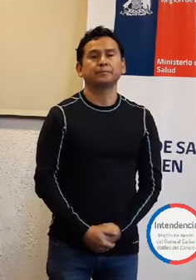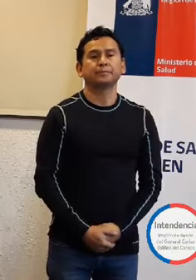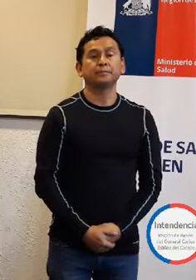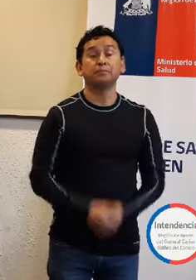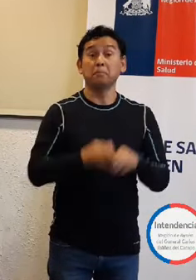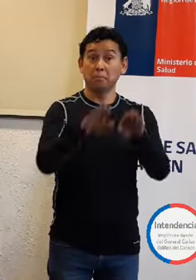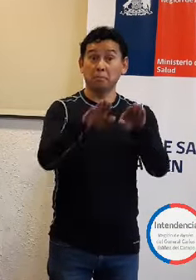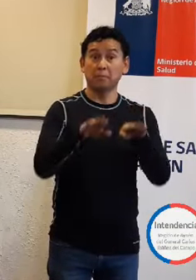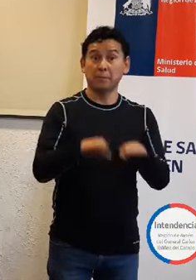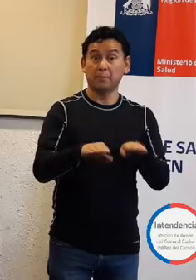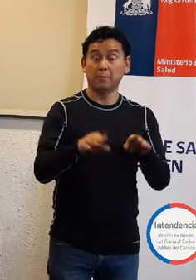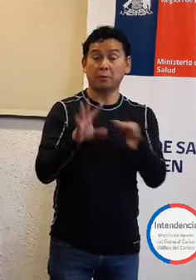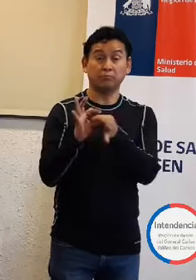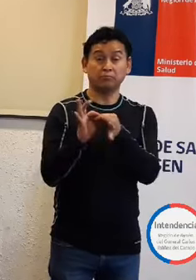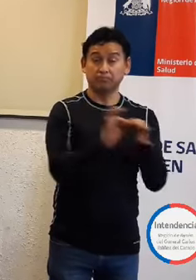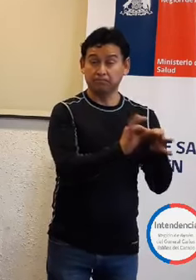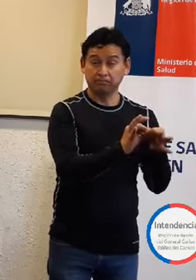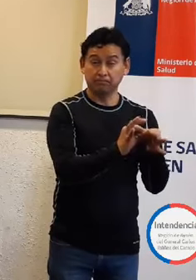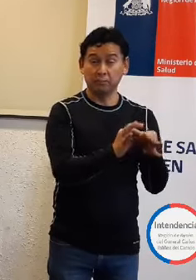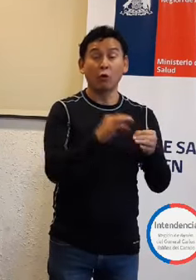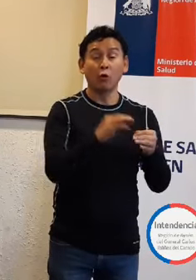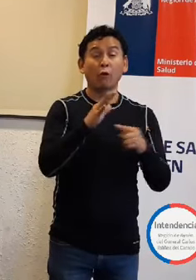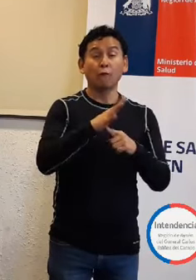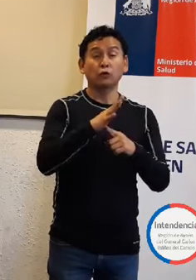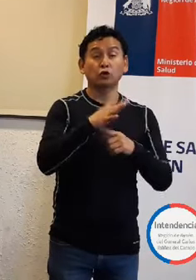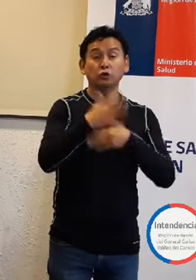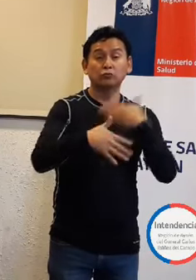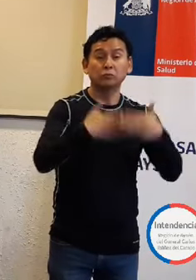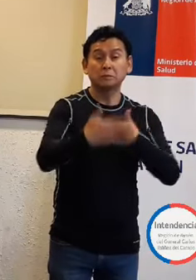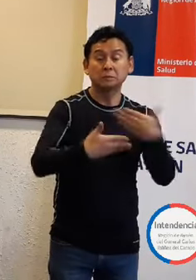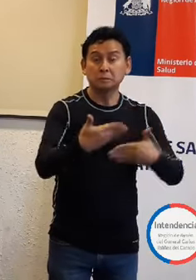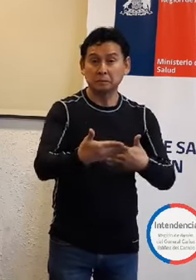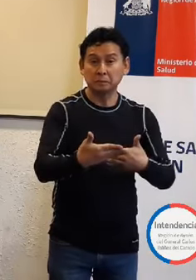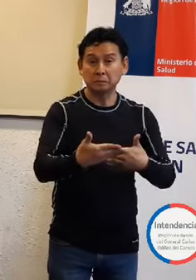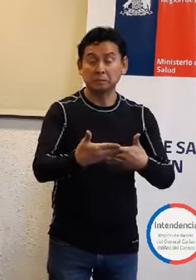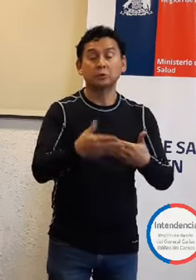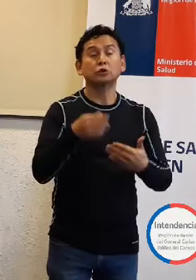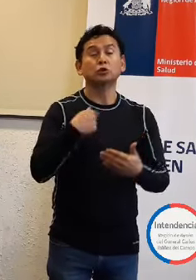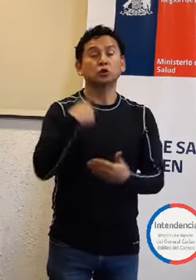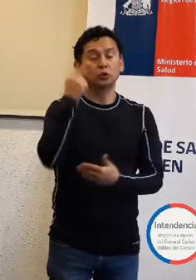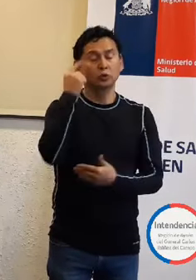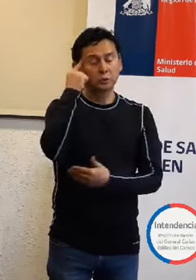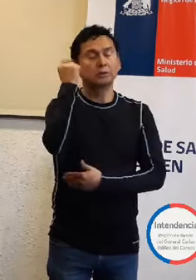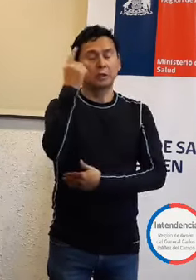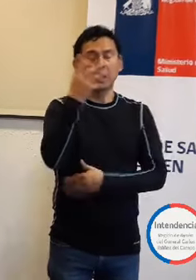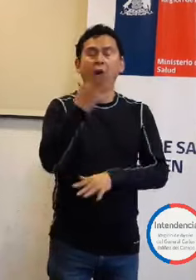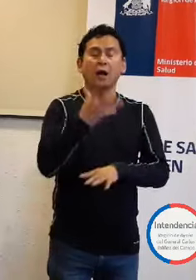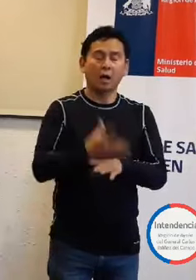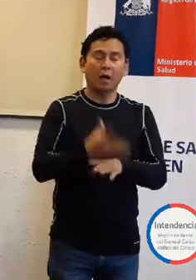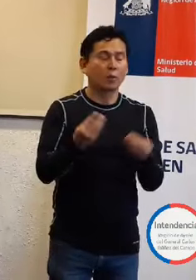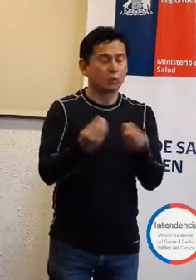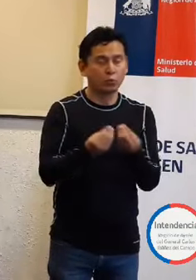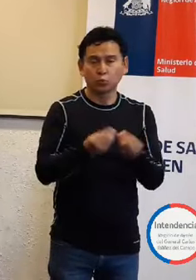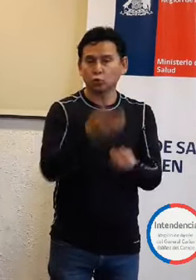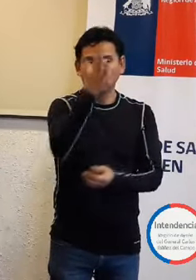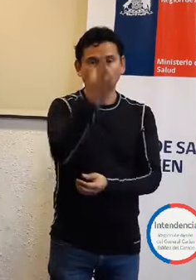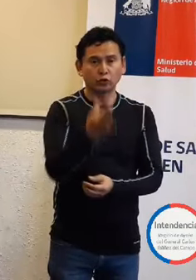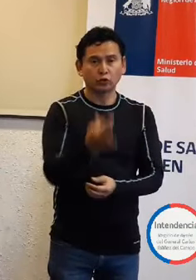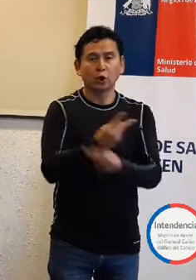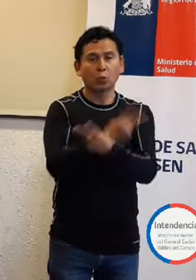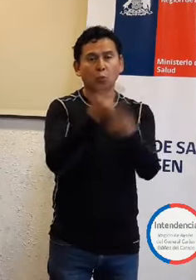Asimismo, y en relación al funcionamiento del Estado, yo sé que habemos muchos funcionarios públicos